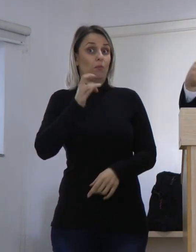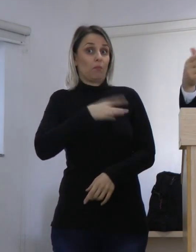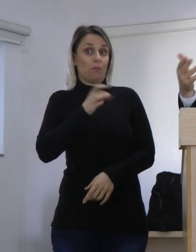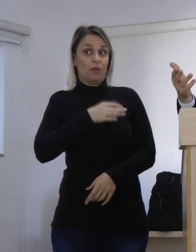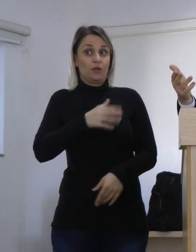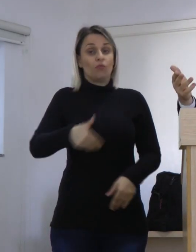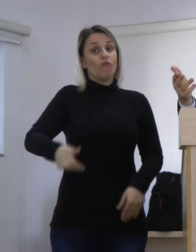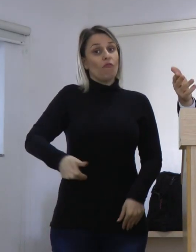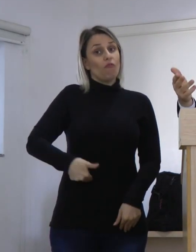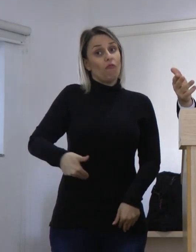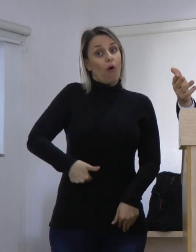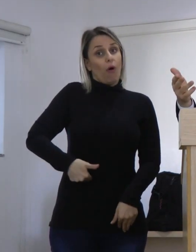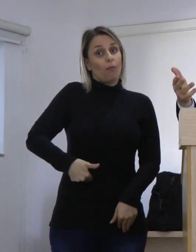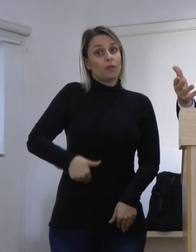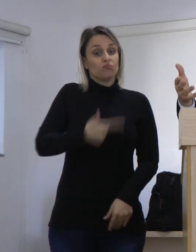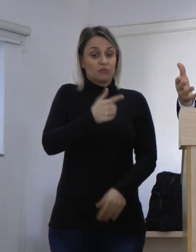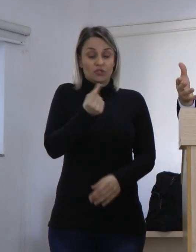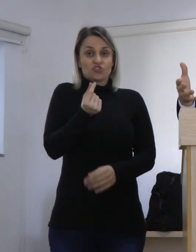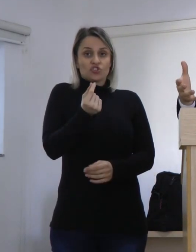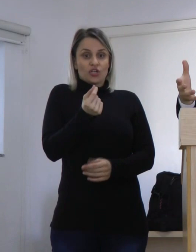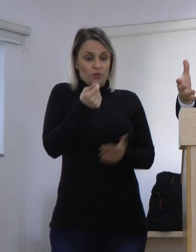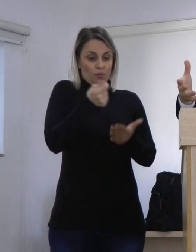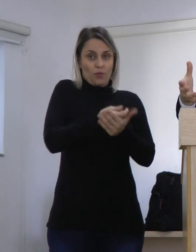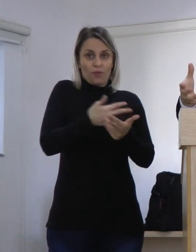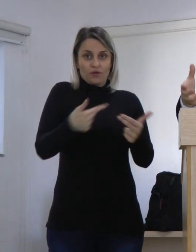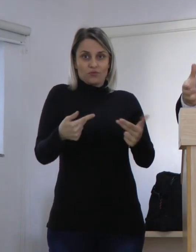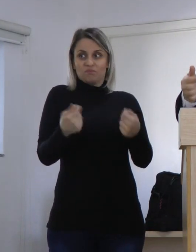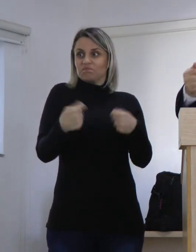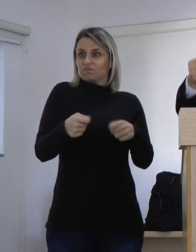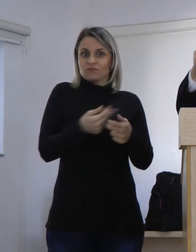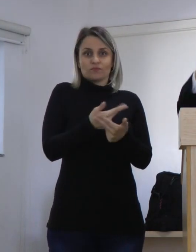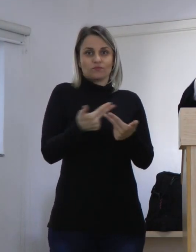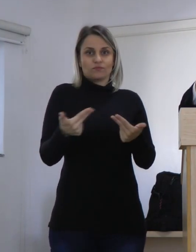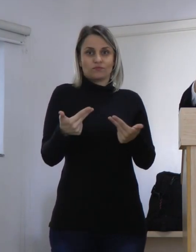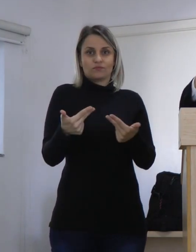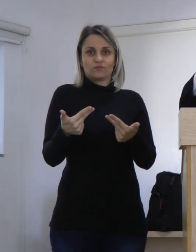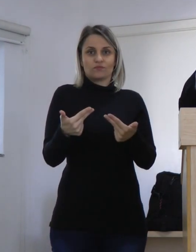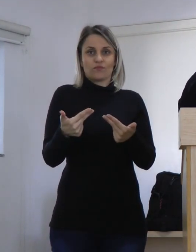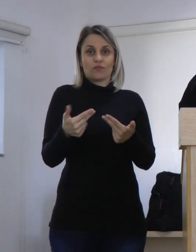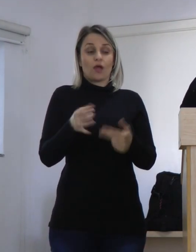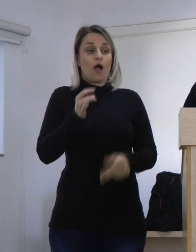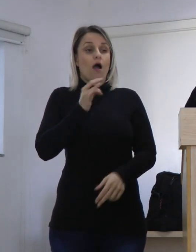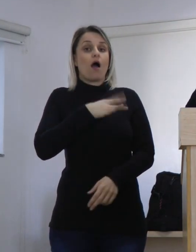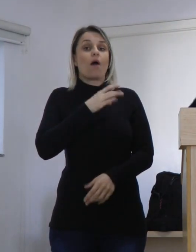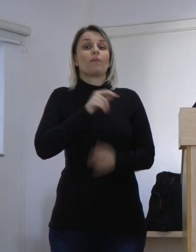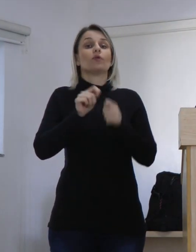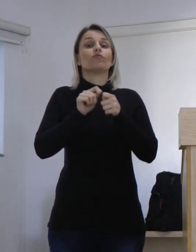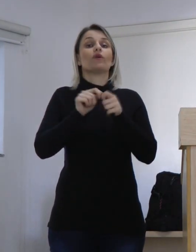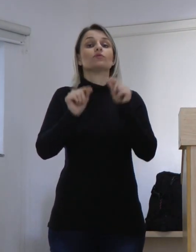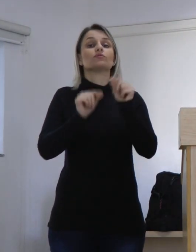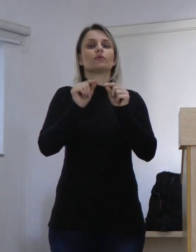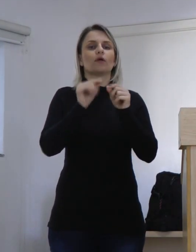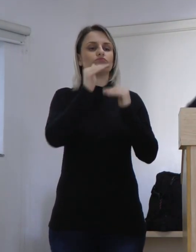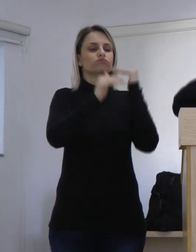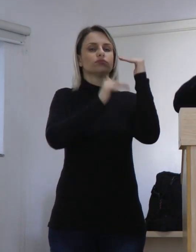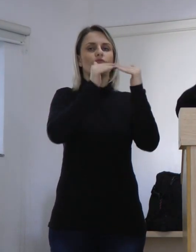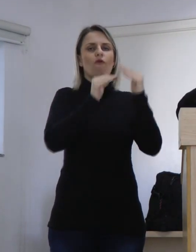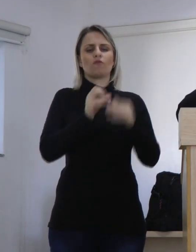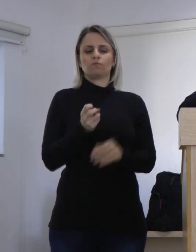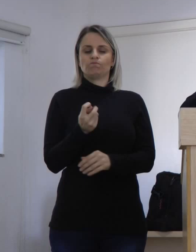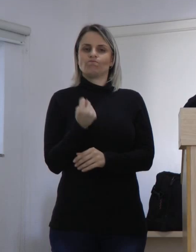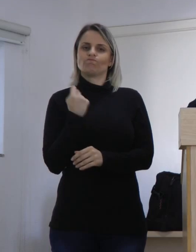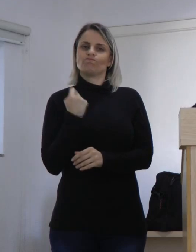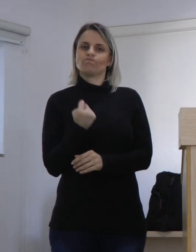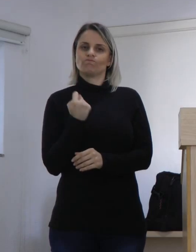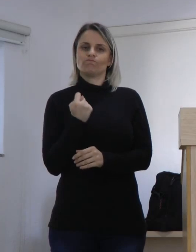privações, necessidades. E aí o medo nos faz desenvolver a avareza, o egoísmo, pensar só